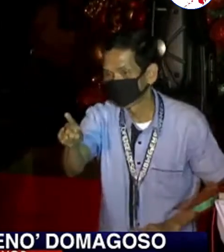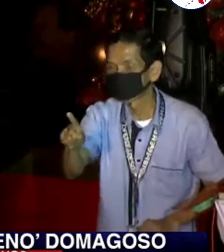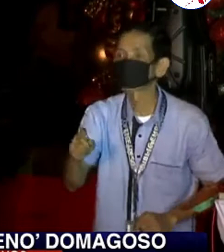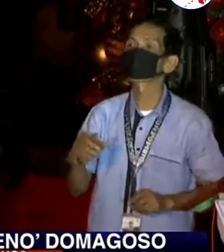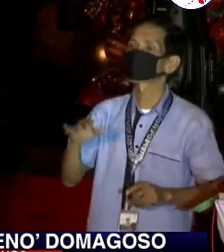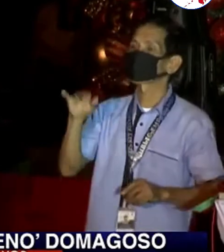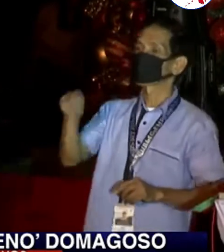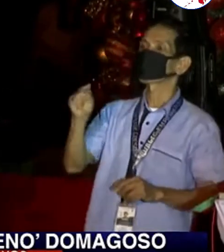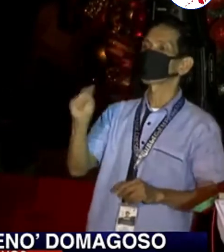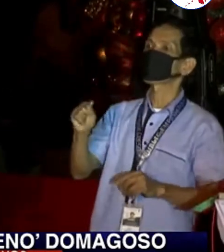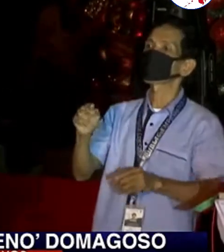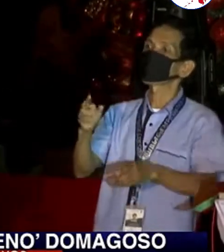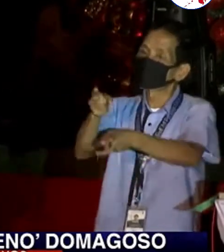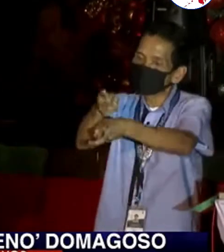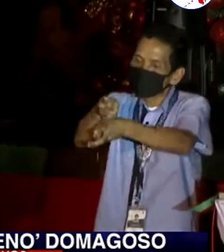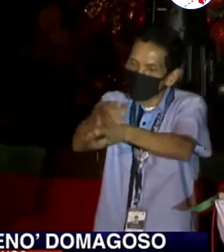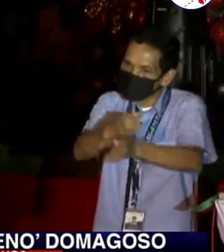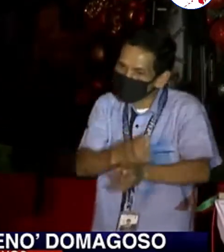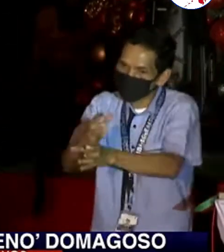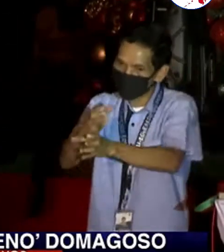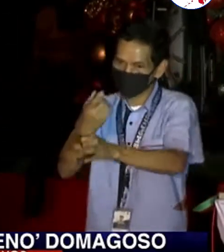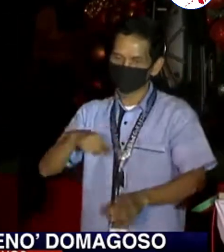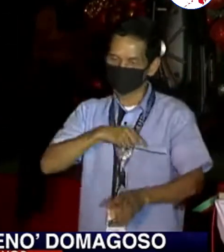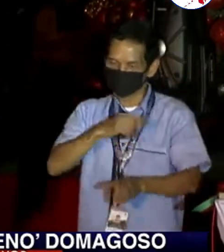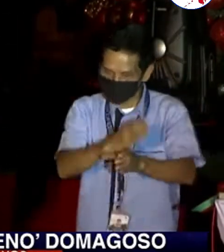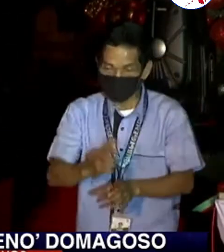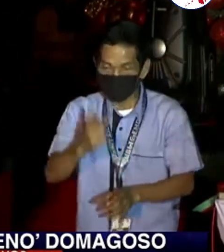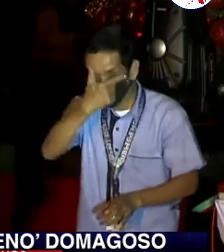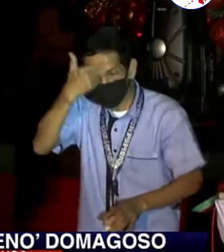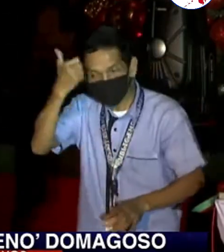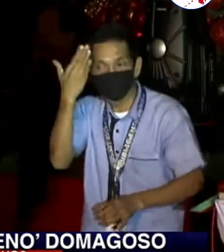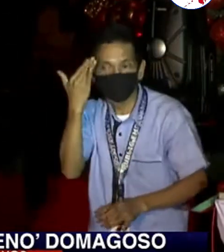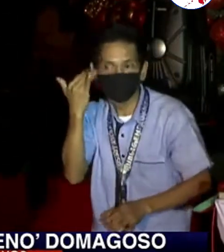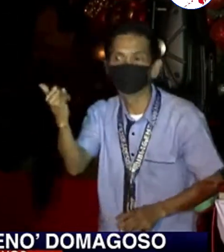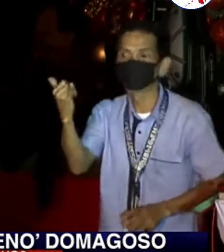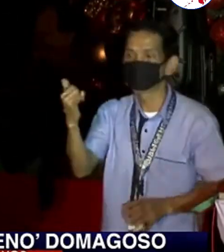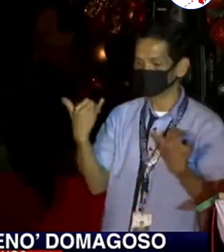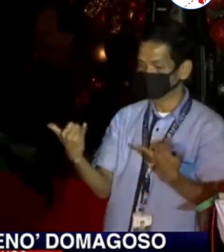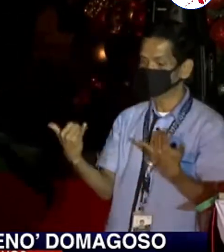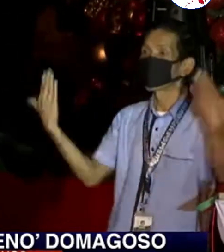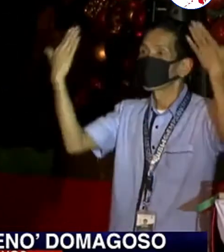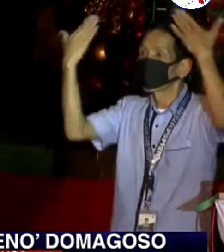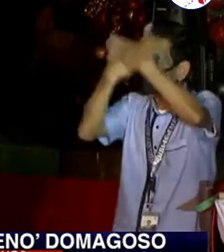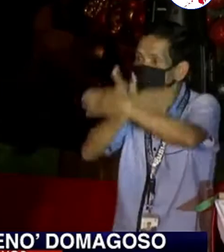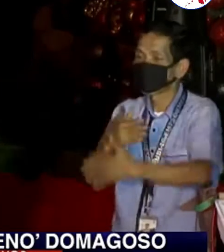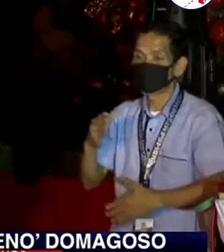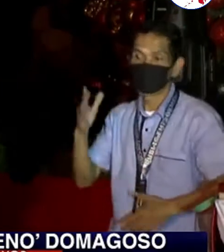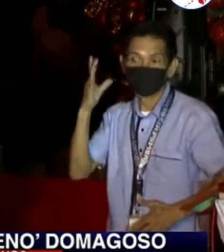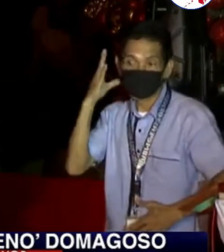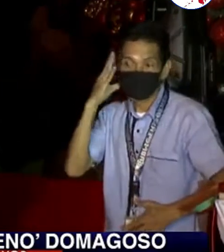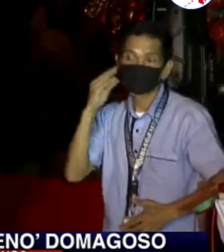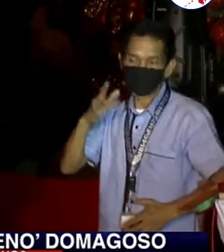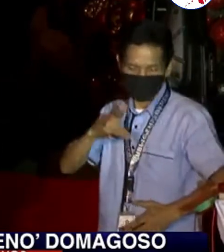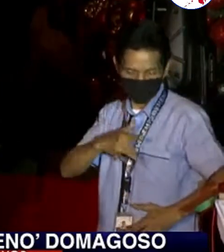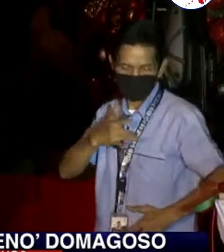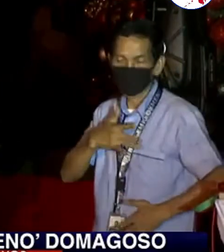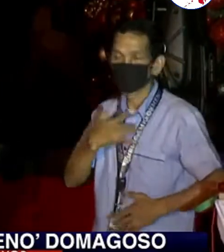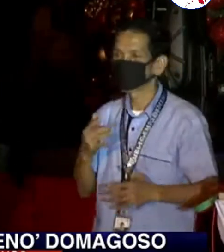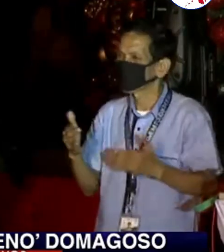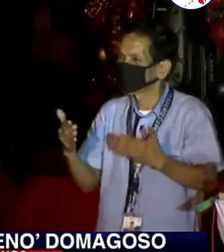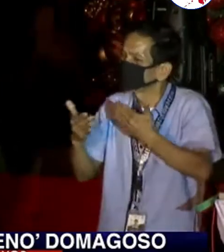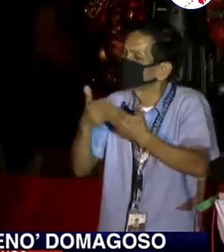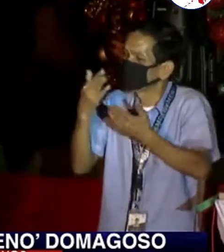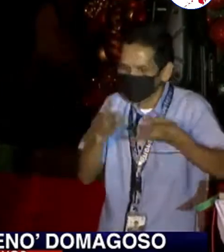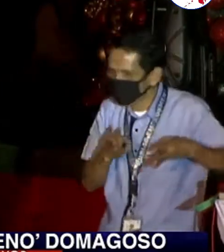Kaya kailangan mag-iingat pa rin tayo. Dahil ngayong gabi, pararamdam namin sa inyo, sa